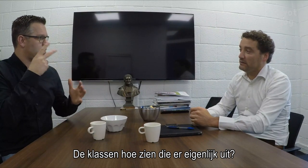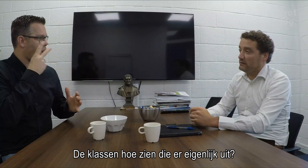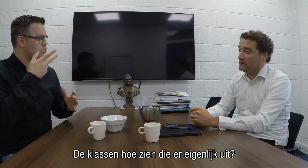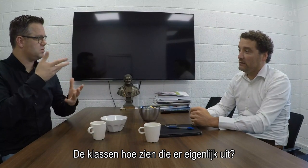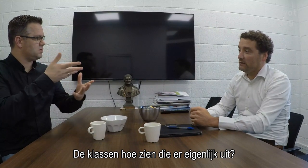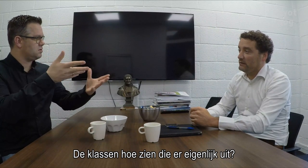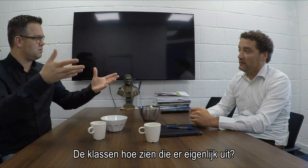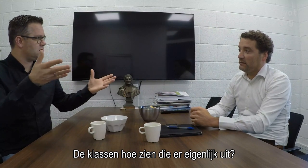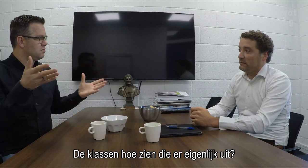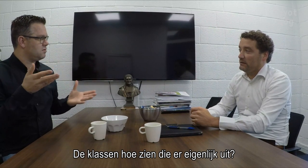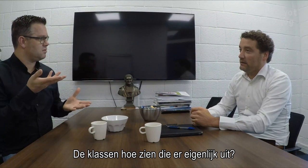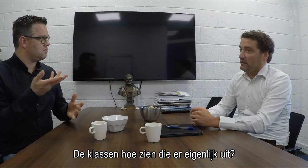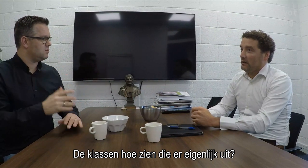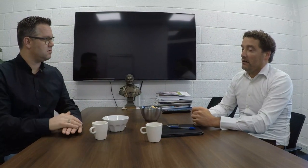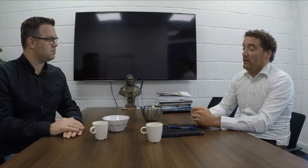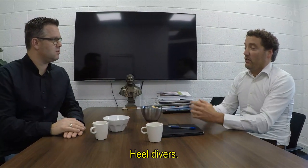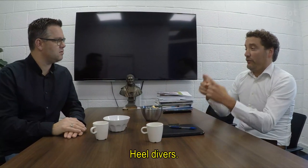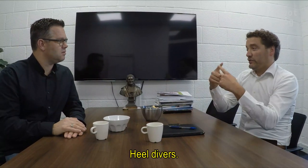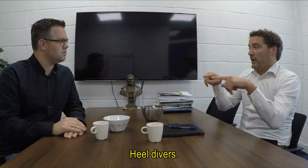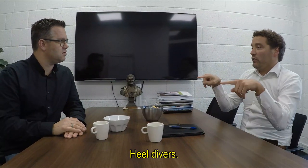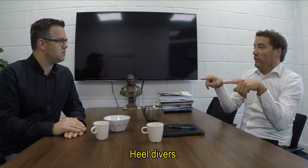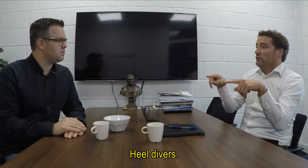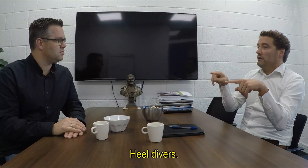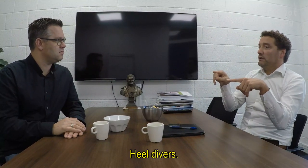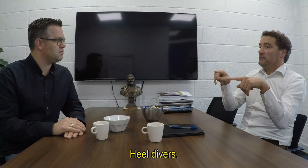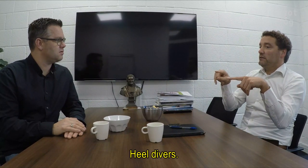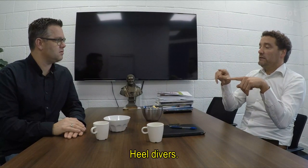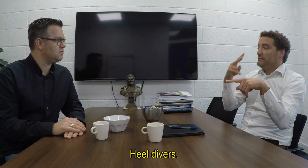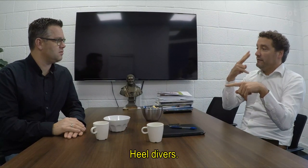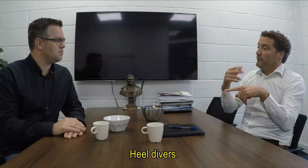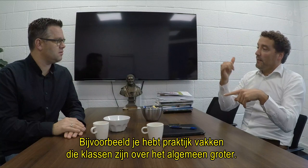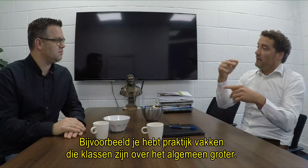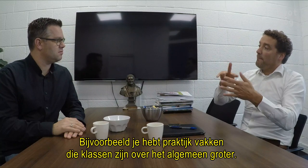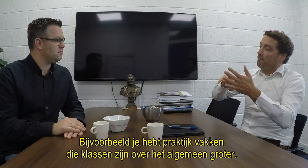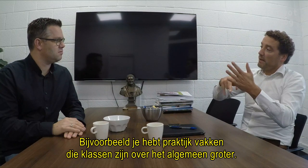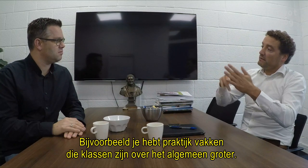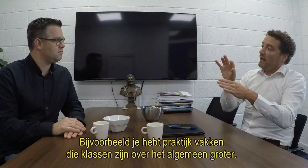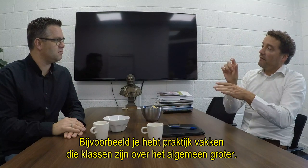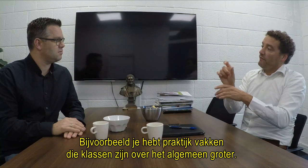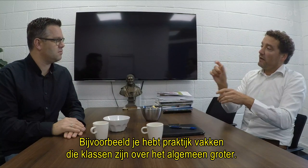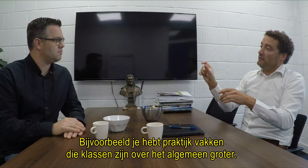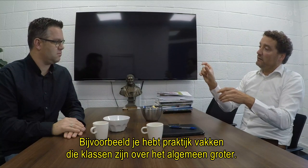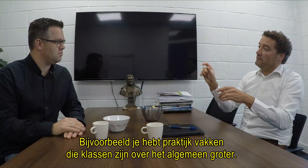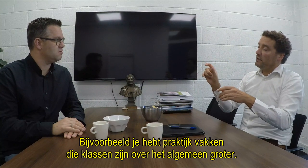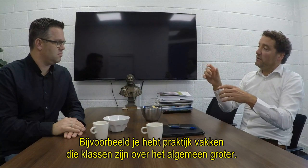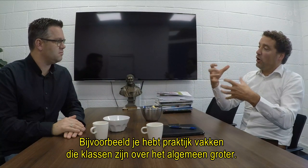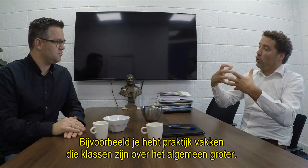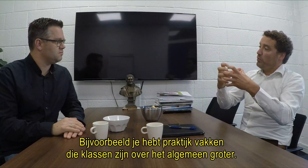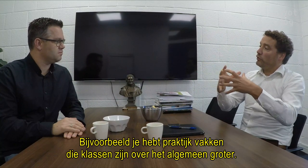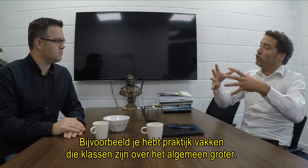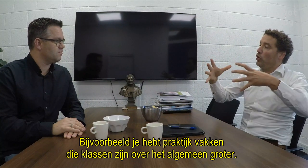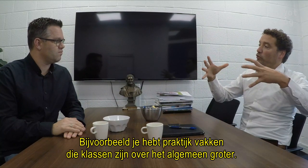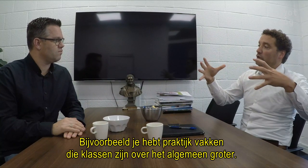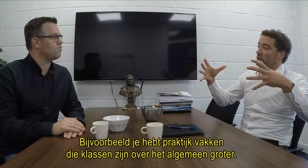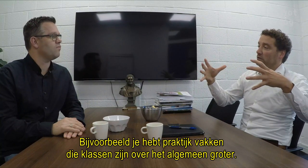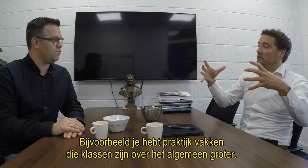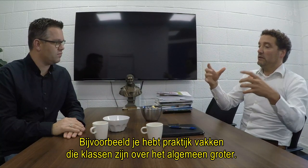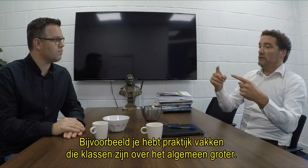zien die er eigenlijk uit? Heel divers. Bijvoorbeeld, je hebt praktijkvakken. Die klassen zijn over het